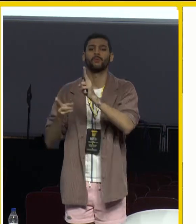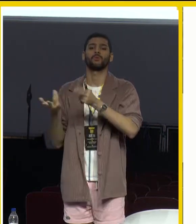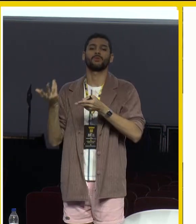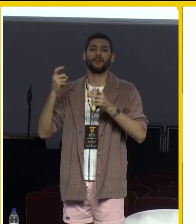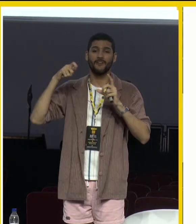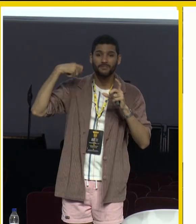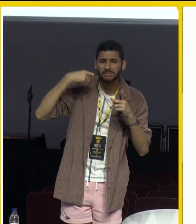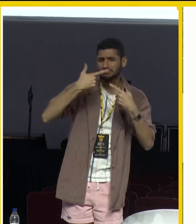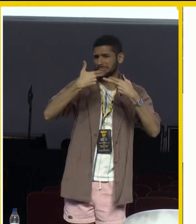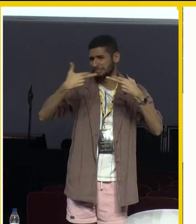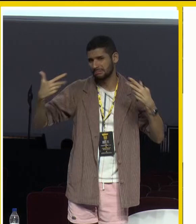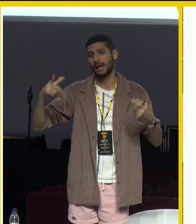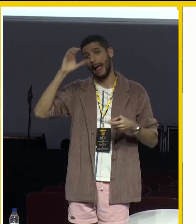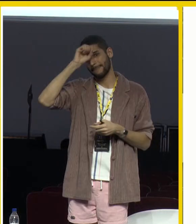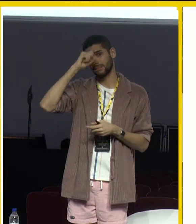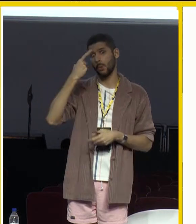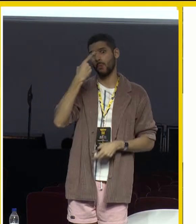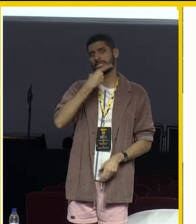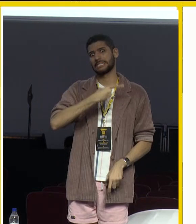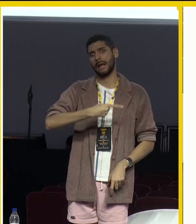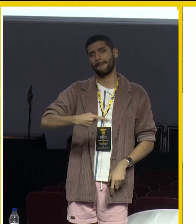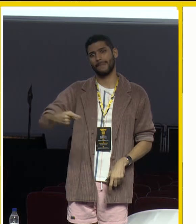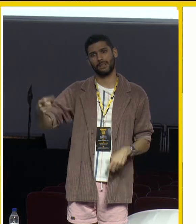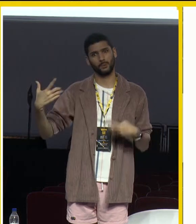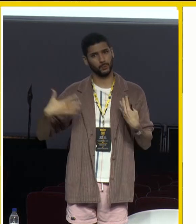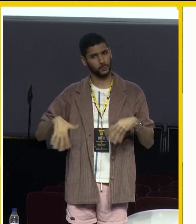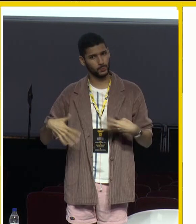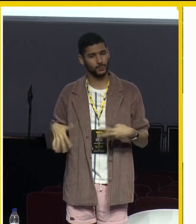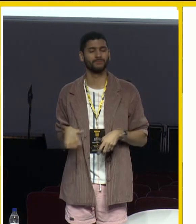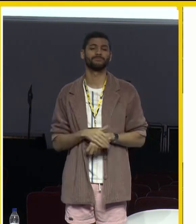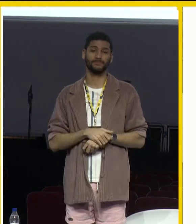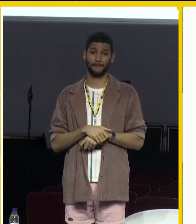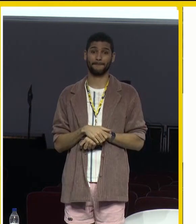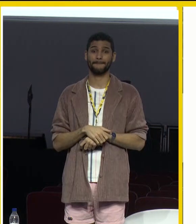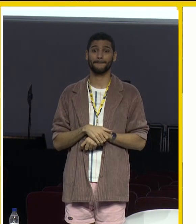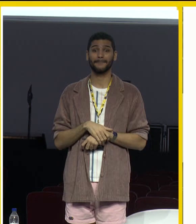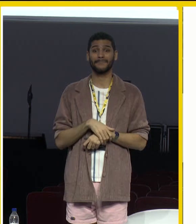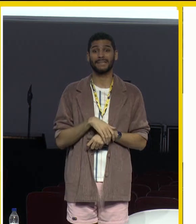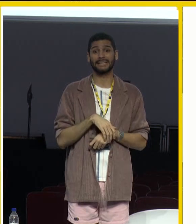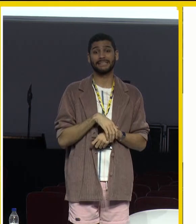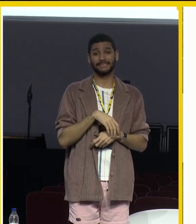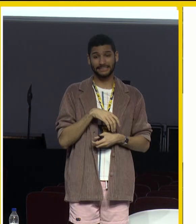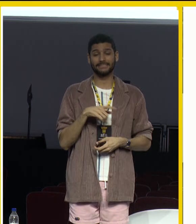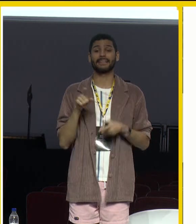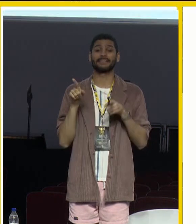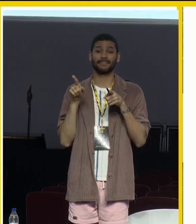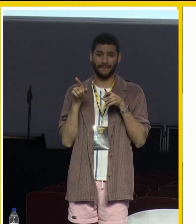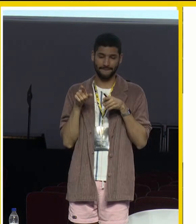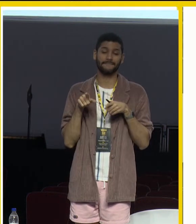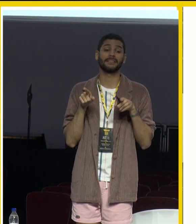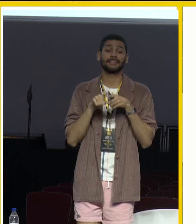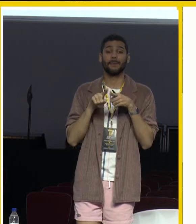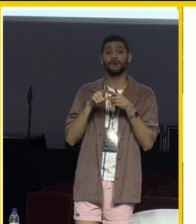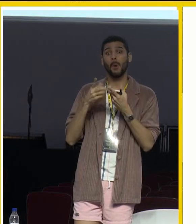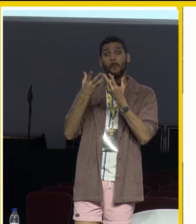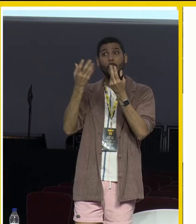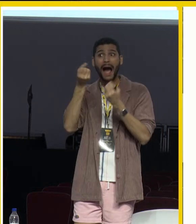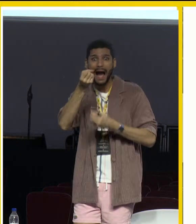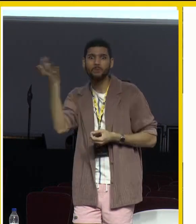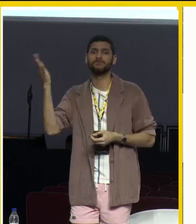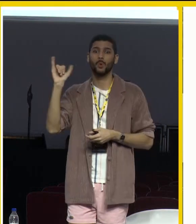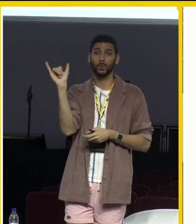fazer a edição um monte de coisas voltados para a produção de conteúdo e se foi durante uma semana